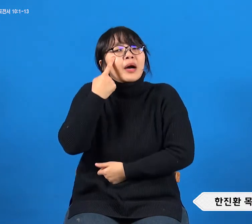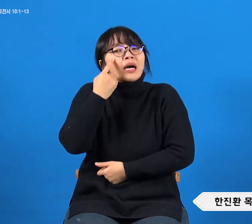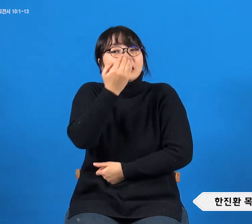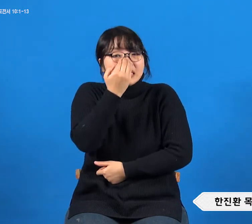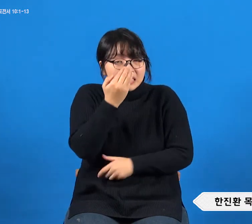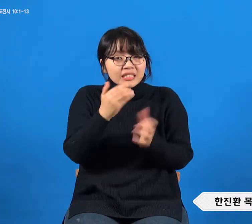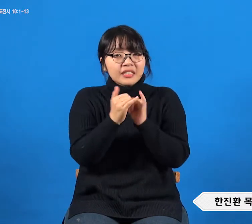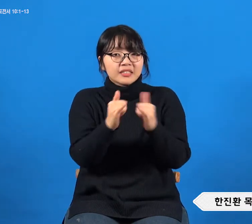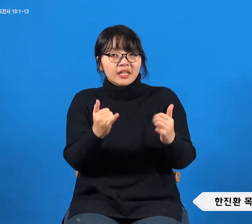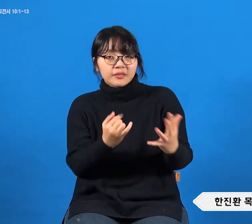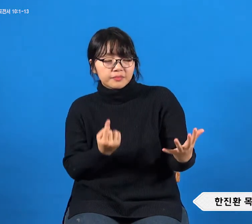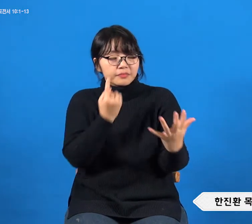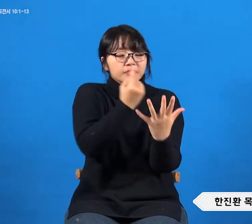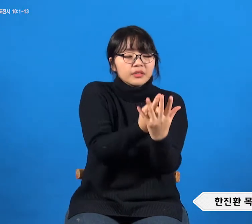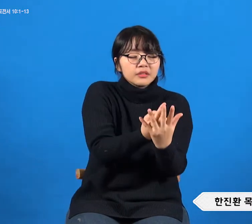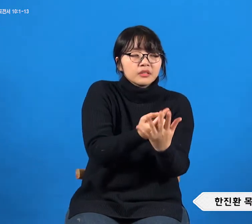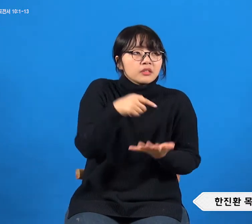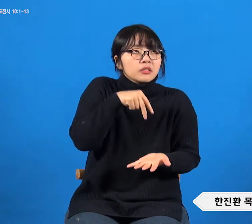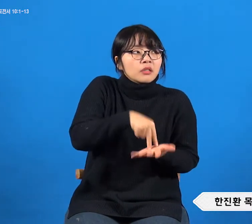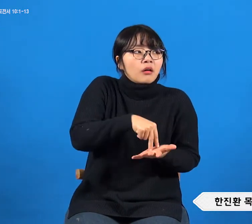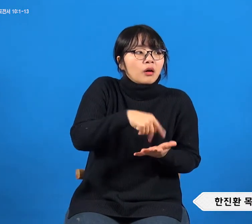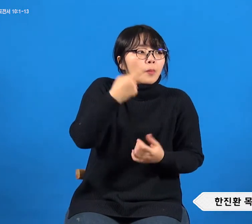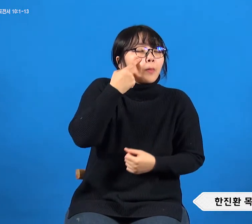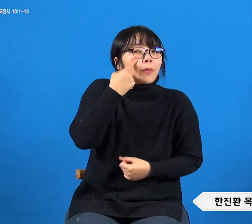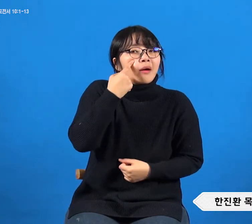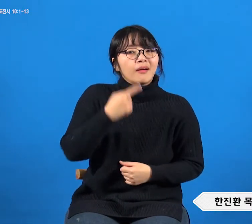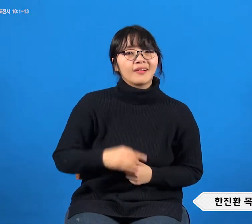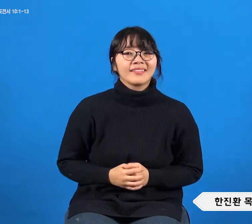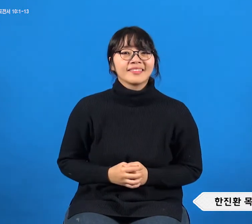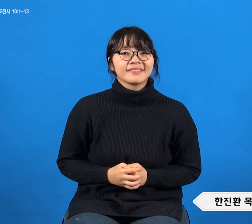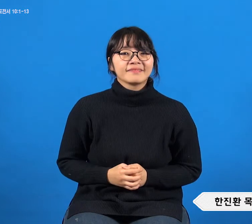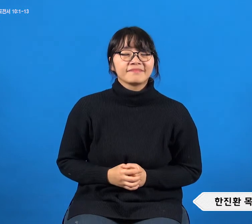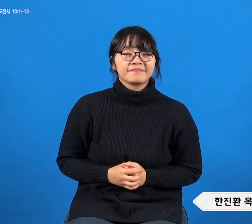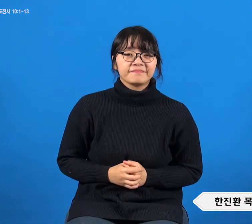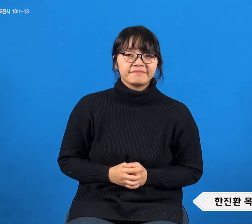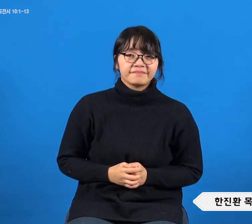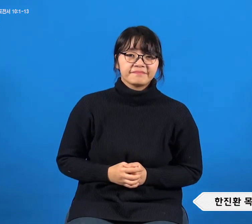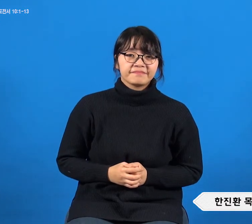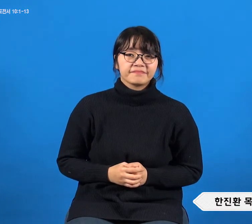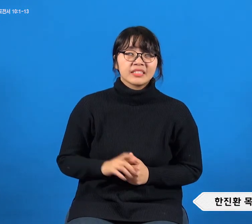백성들 틈바구니에 내가 거기에 서 있다고 한번 생각을 해보십시오.